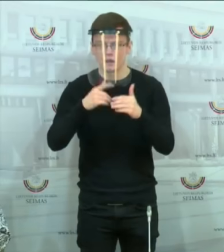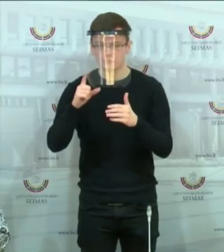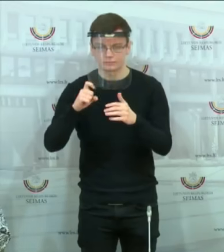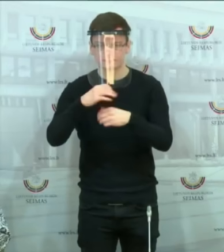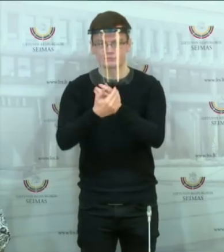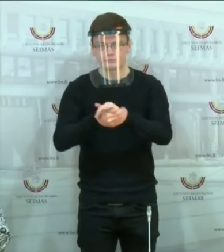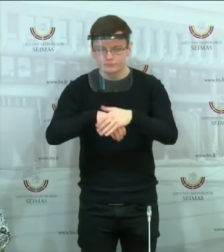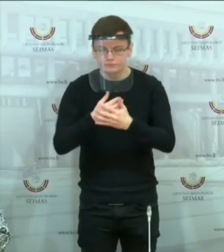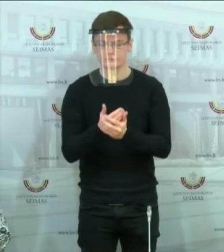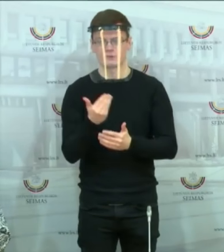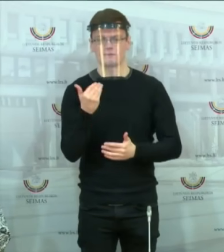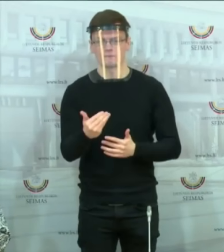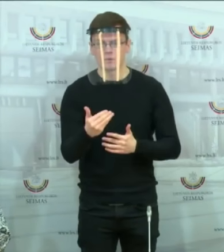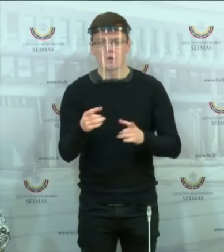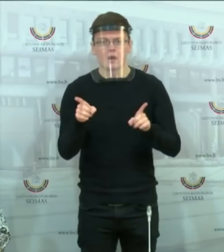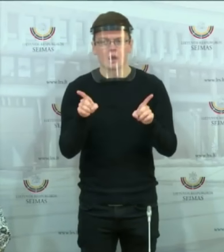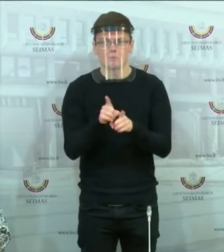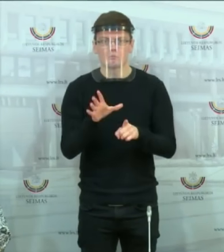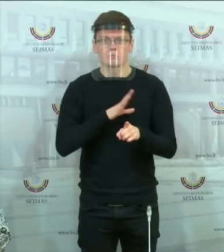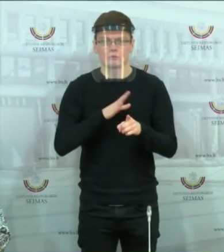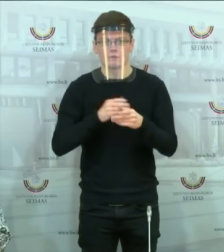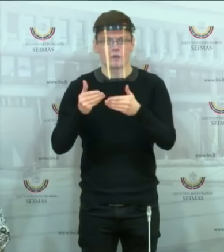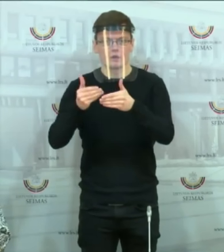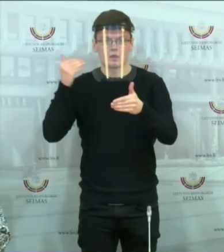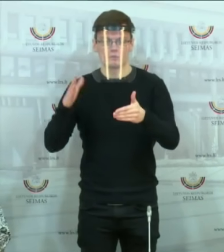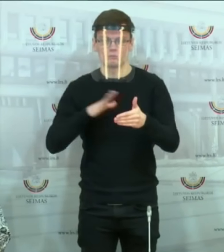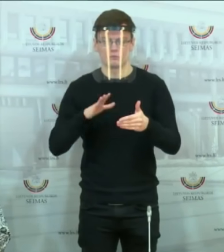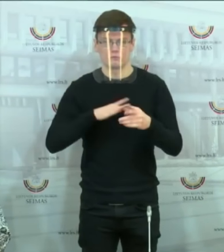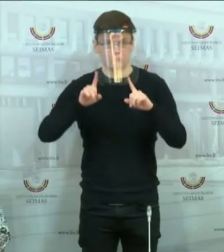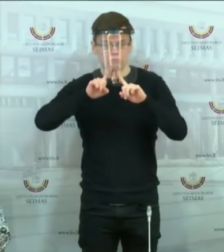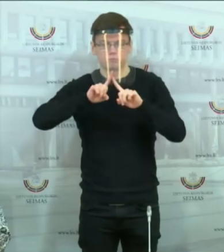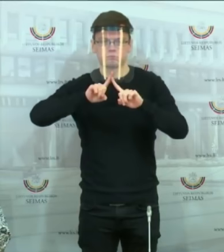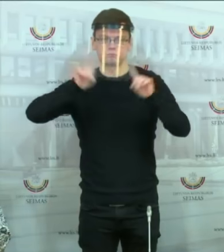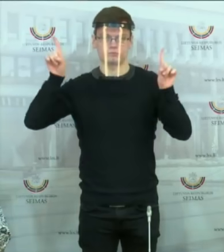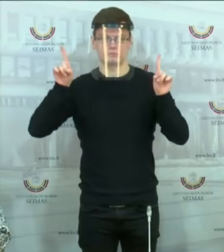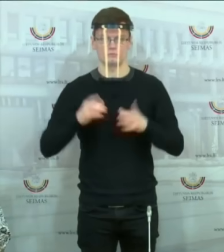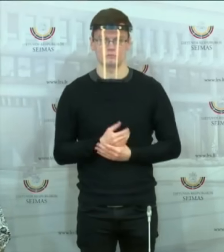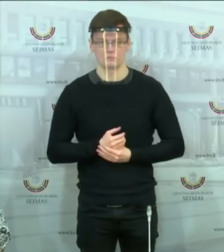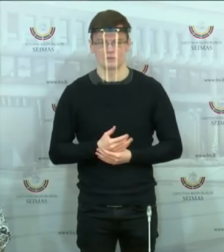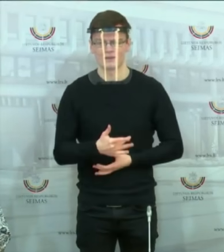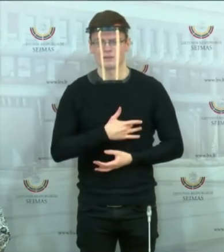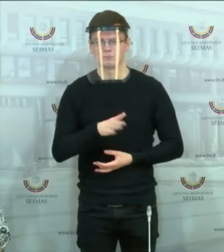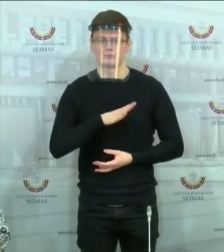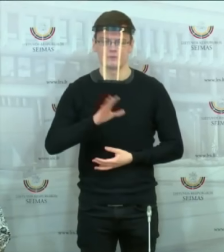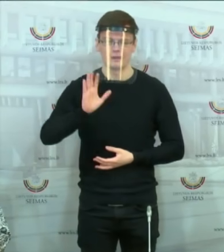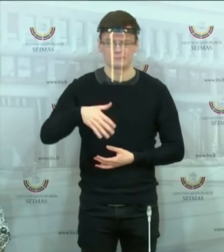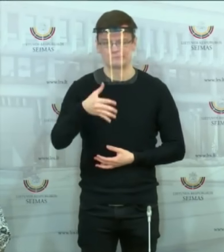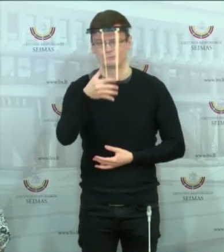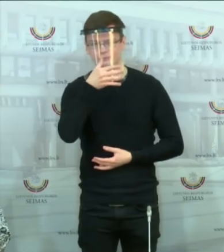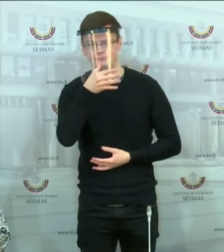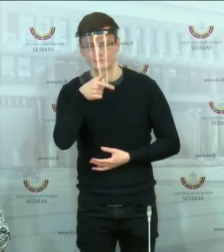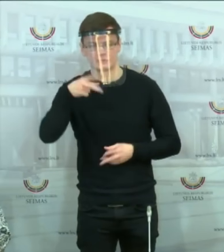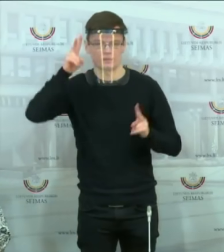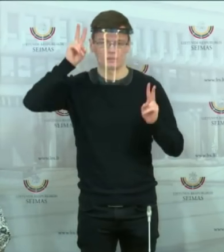Tai yra, kas mums buvo visiškai neįprasta, tas, ko mes anksčiau gal per daug nekreipdavom dėmesio,